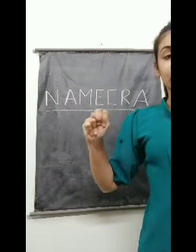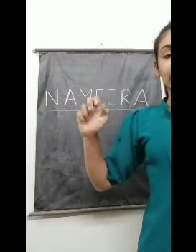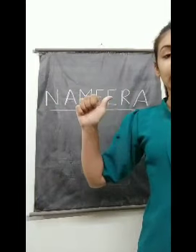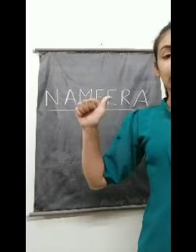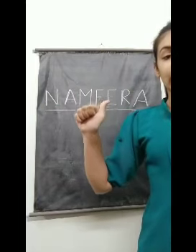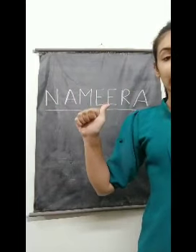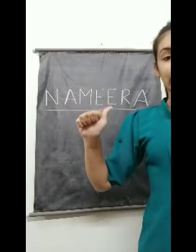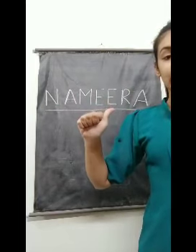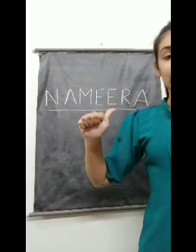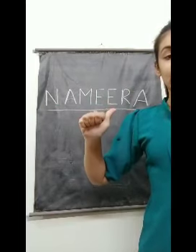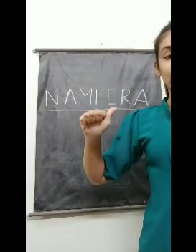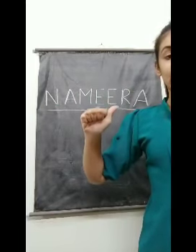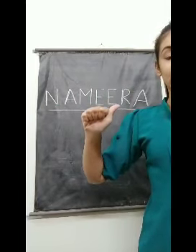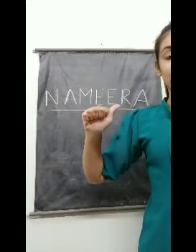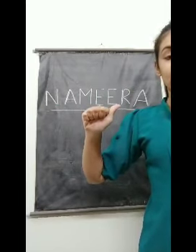देन ए,